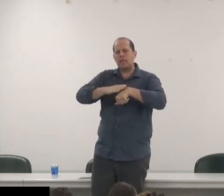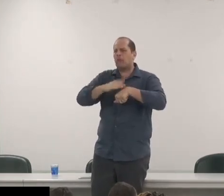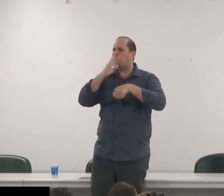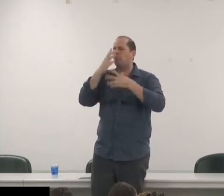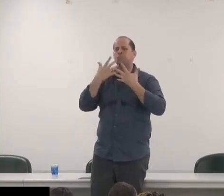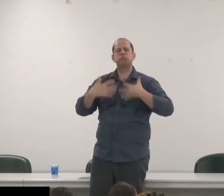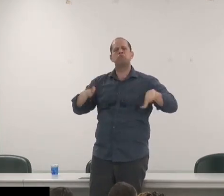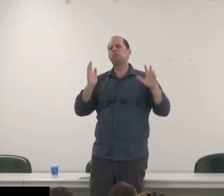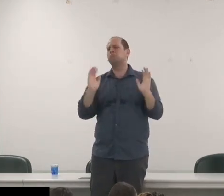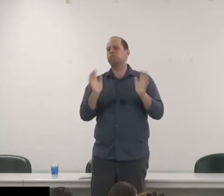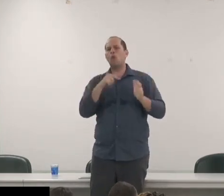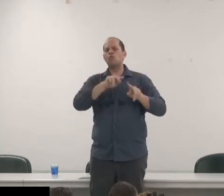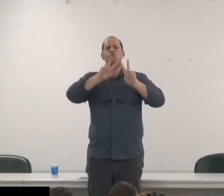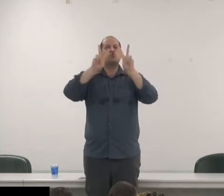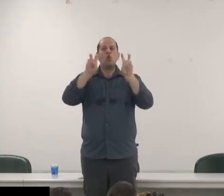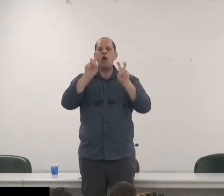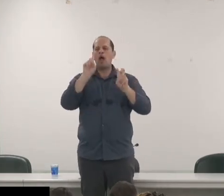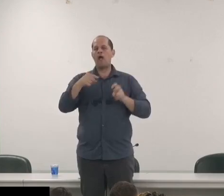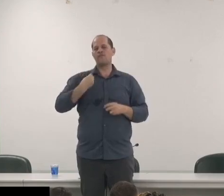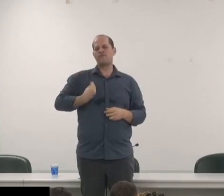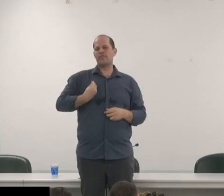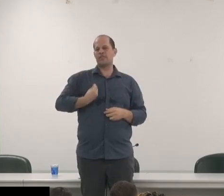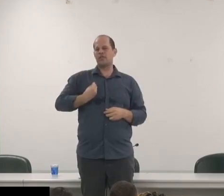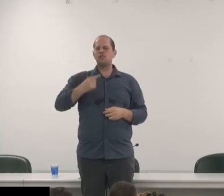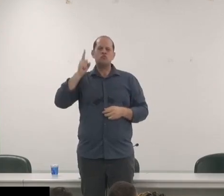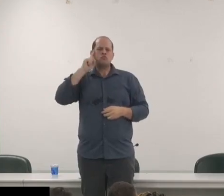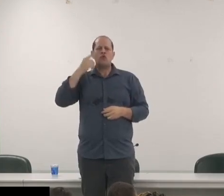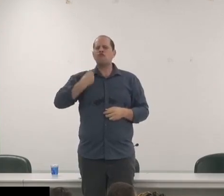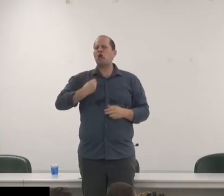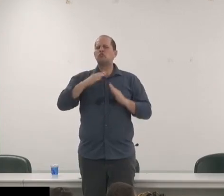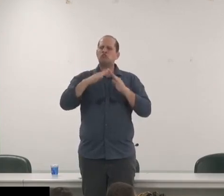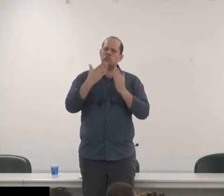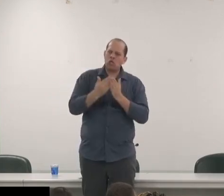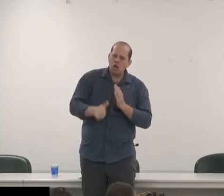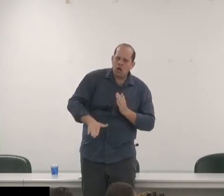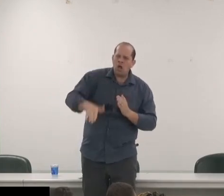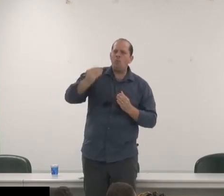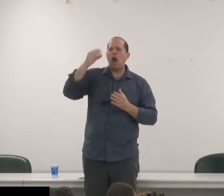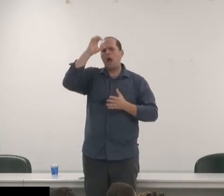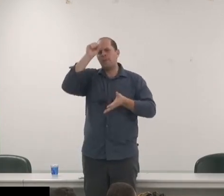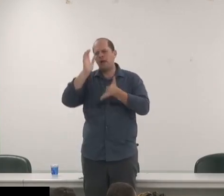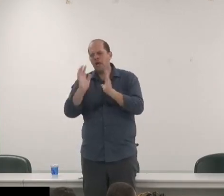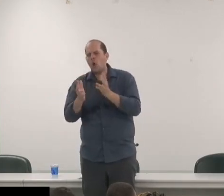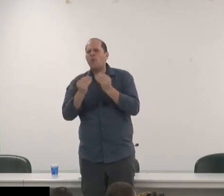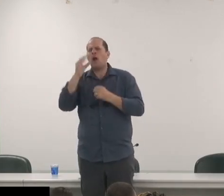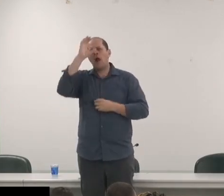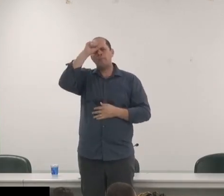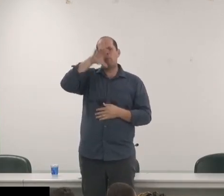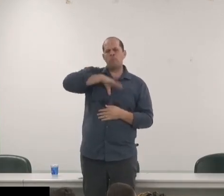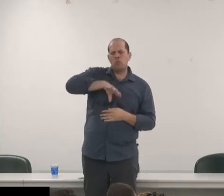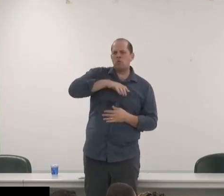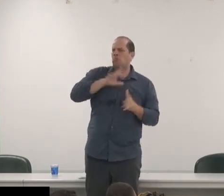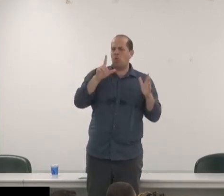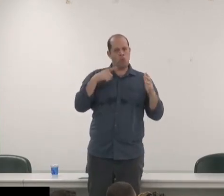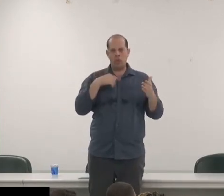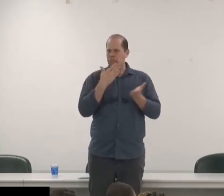é registrado em vídeo, essa conversa espontânea entre surdos. E eles estão falando, de uma forma geral, de termos cotidianos,